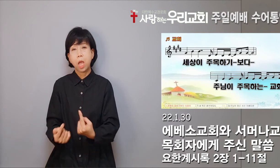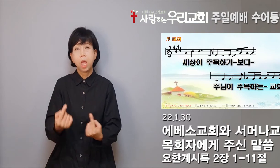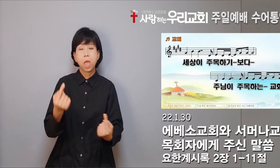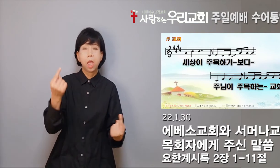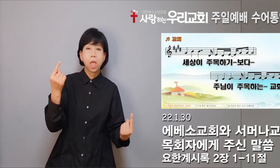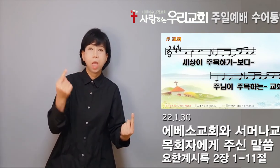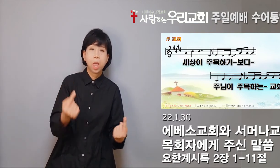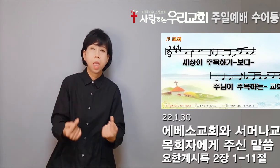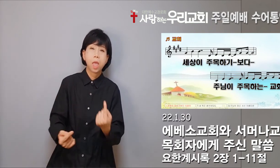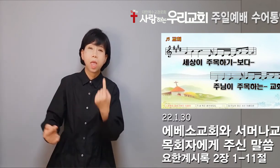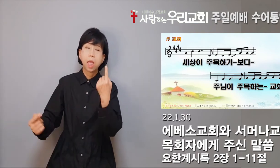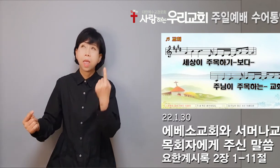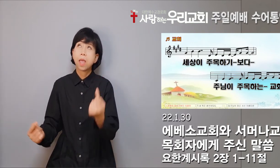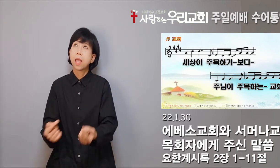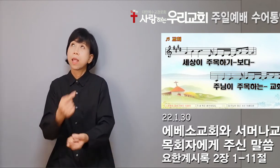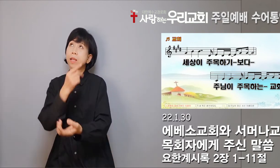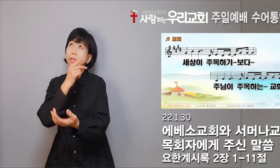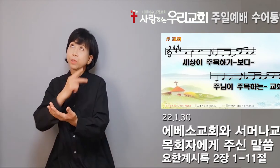주목하기보다